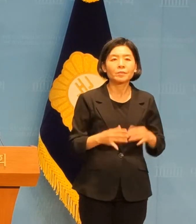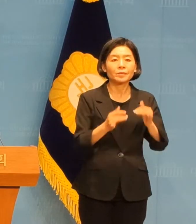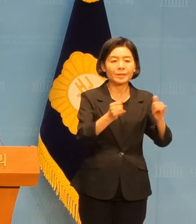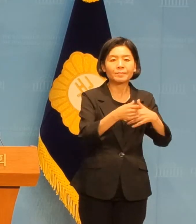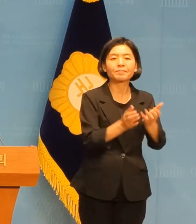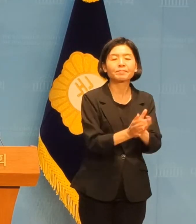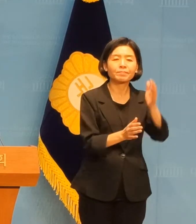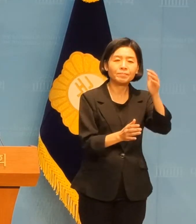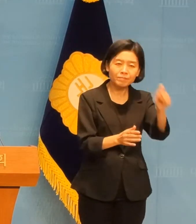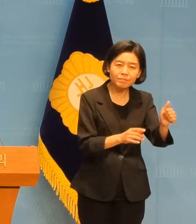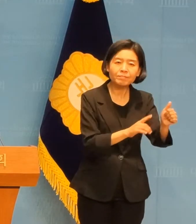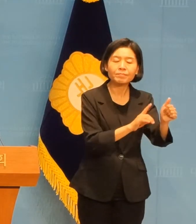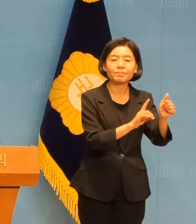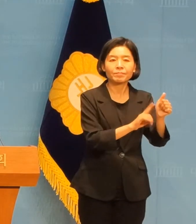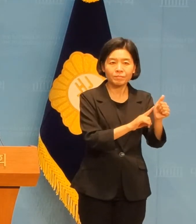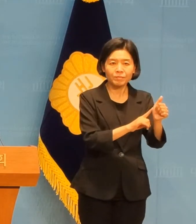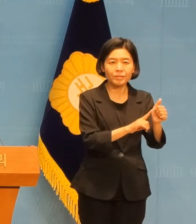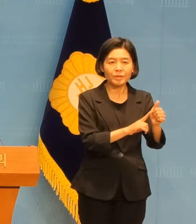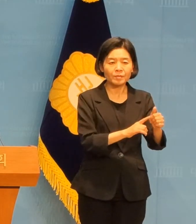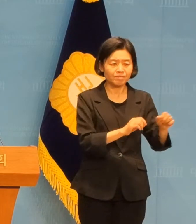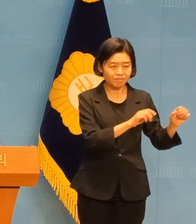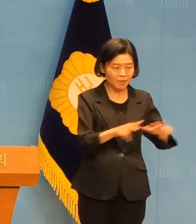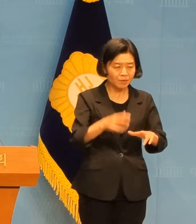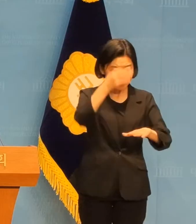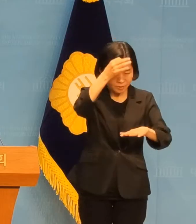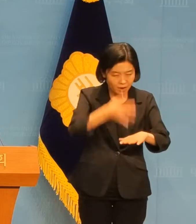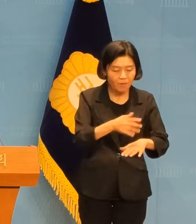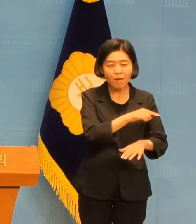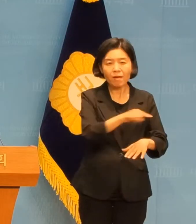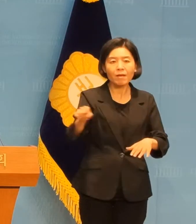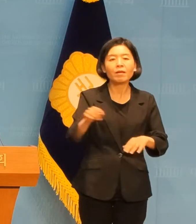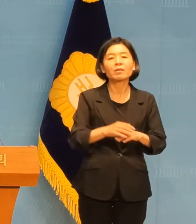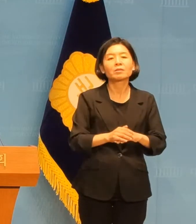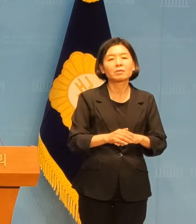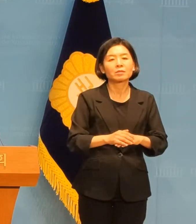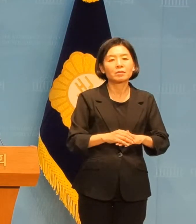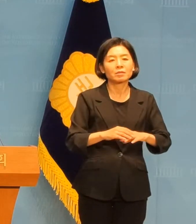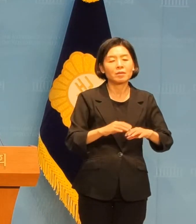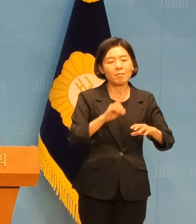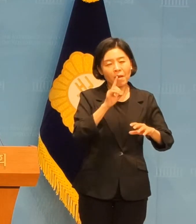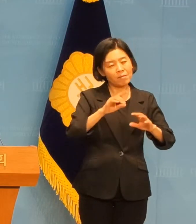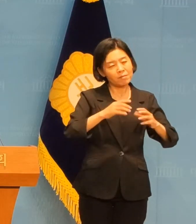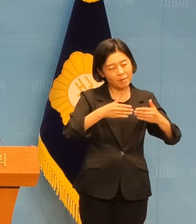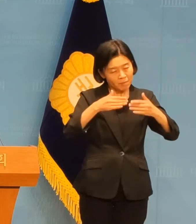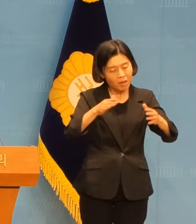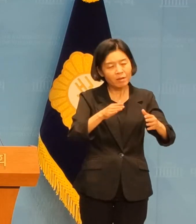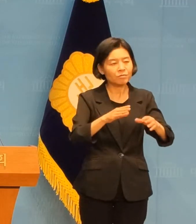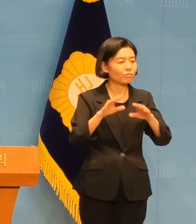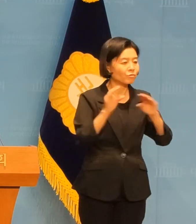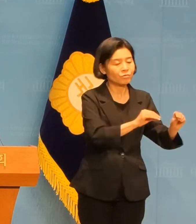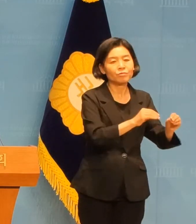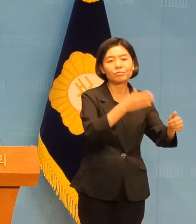국민의힘 장동혁 대표는 즉각 사과하고 망국적 언동을 중단하십시오.